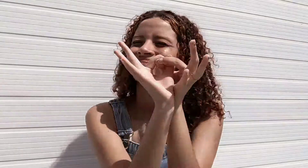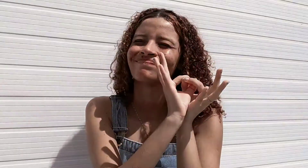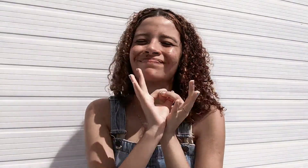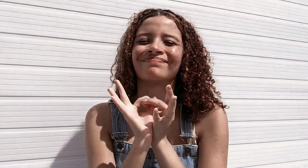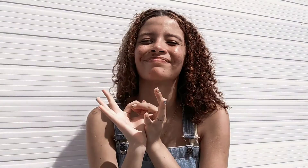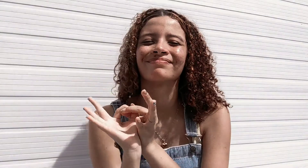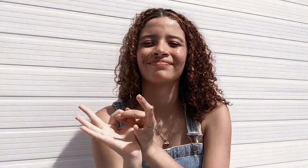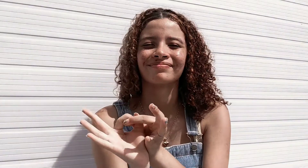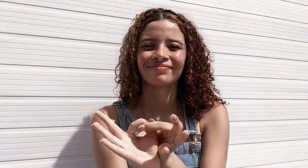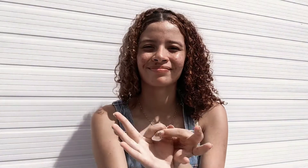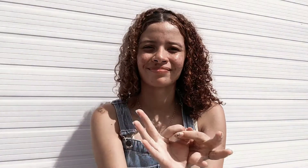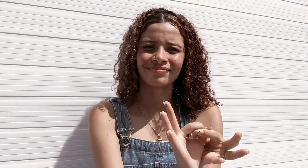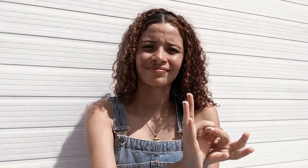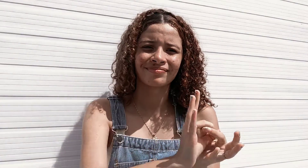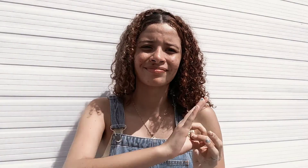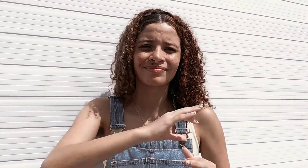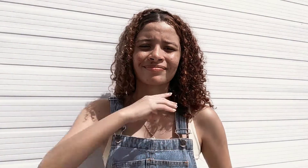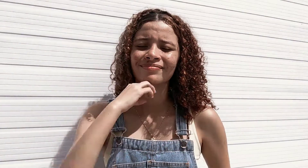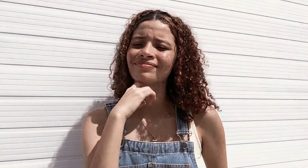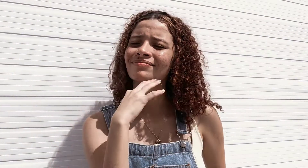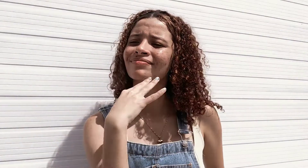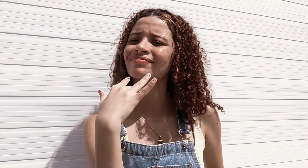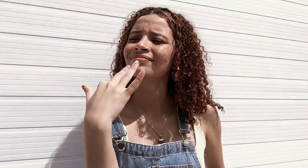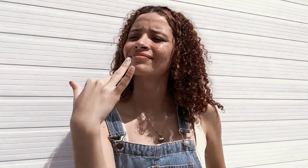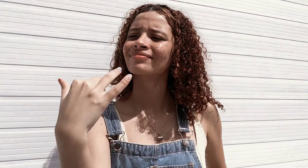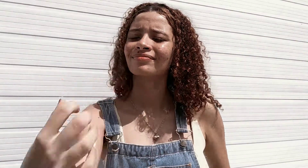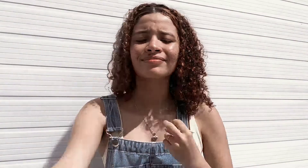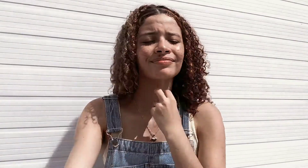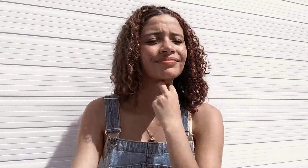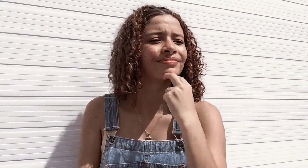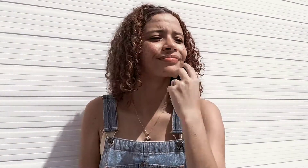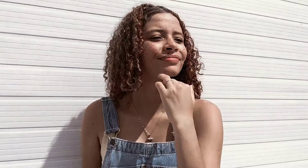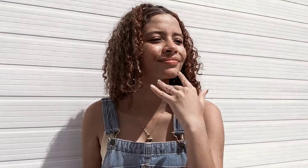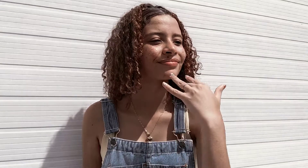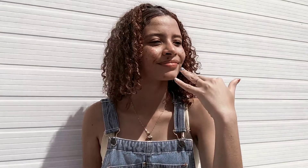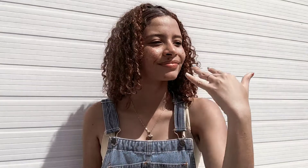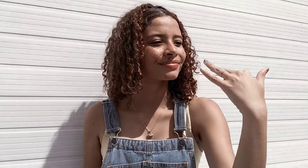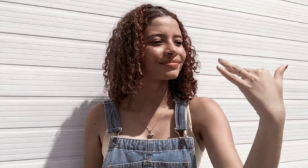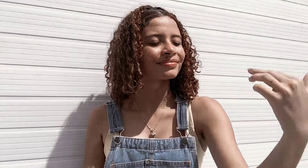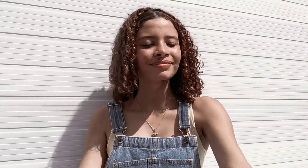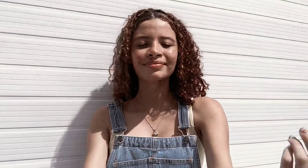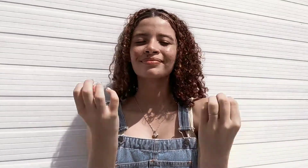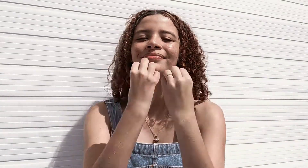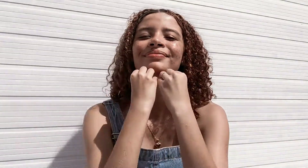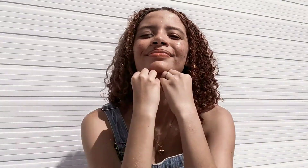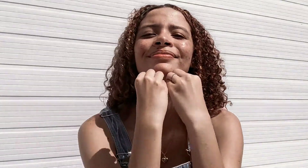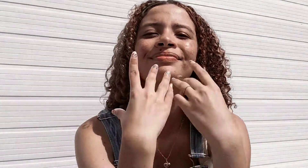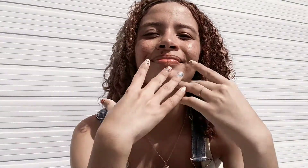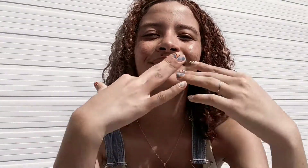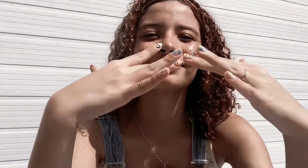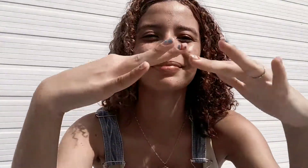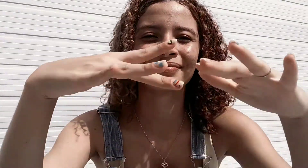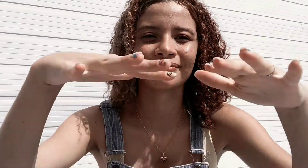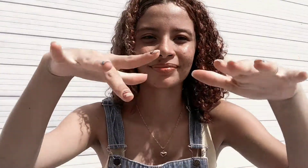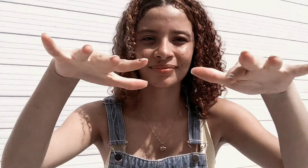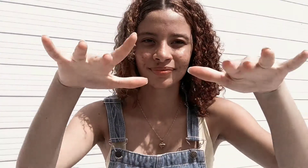E quando eu canto cor, quando eu grito cor Quando eu espalho cor,